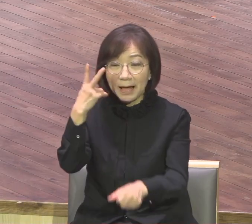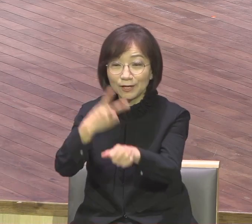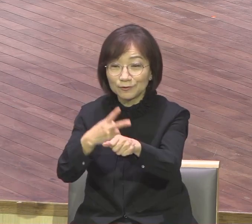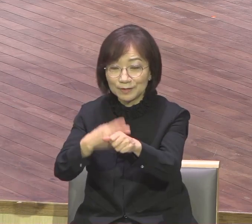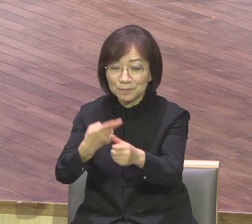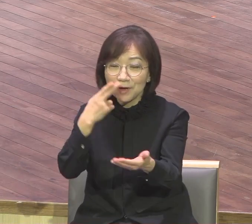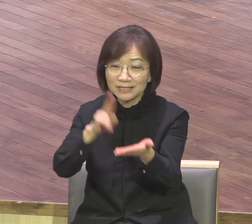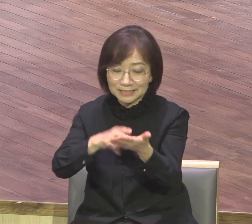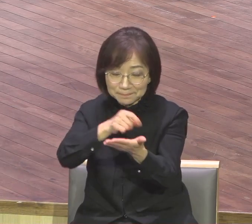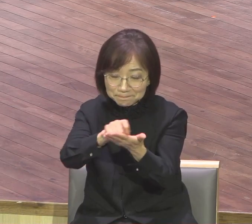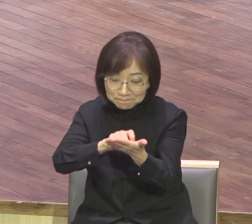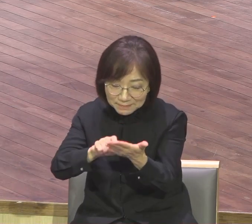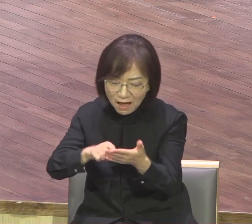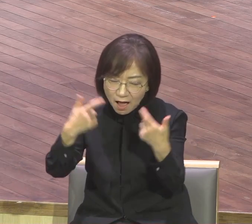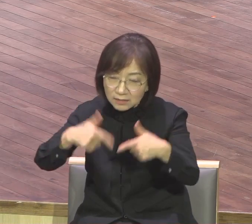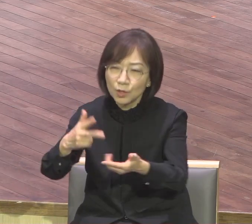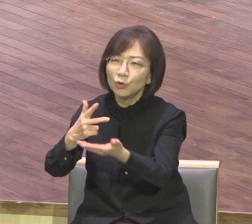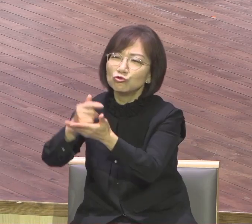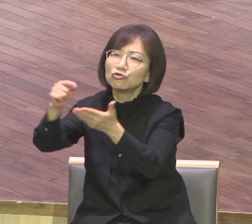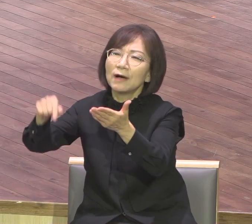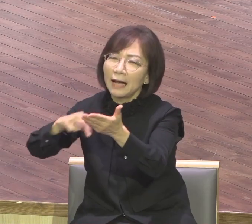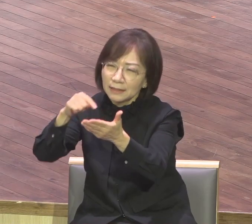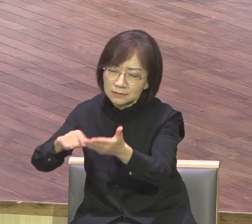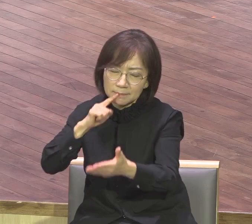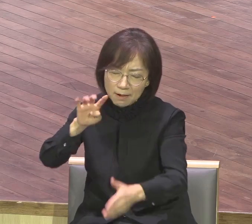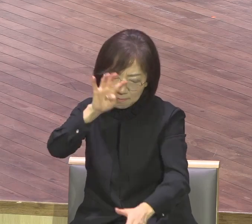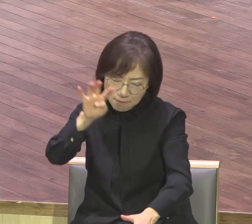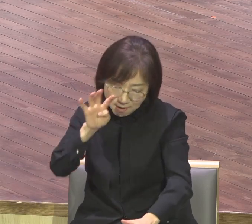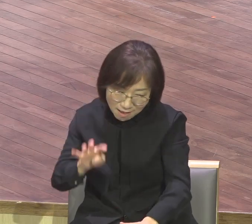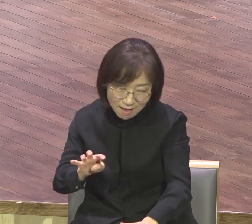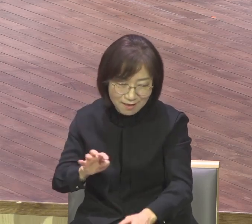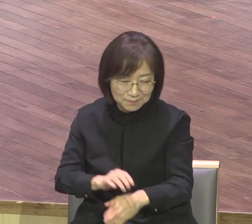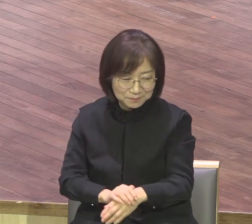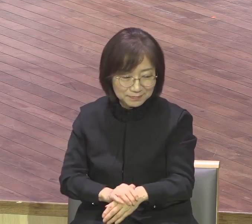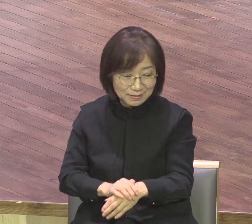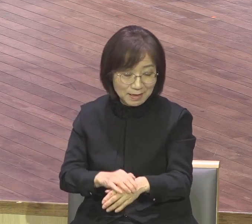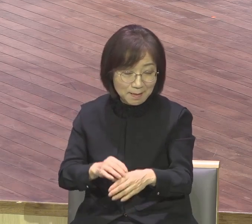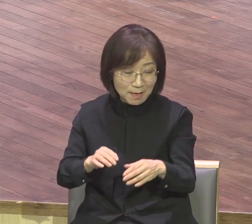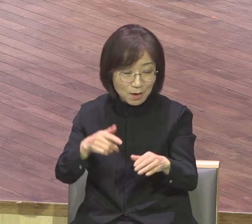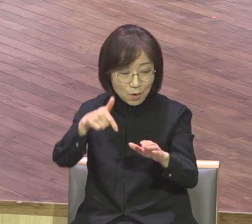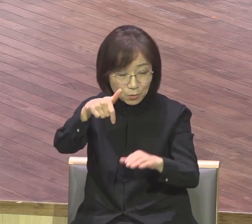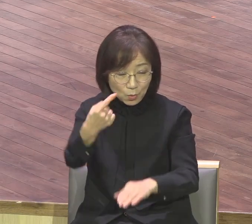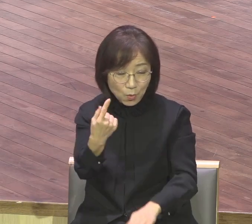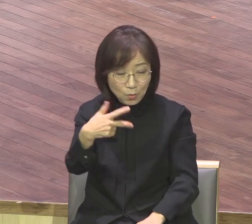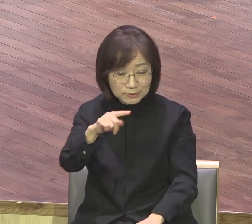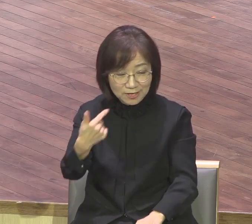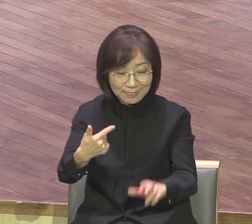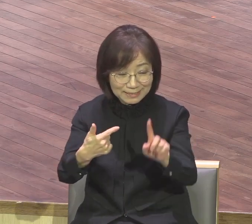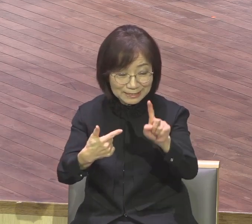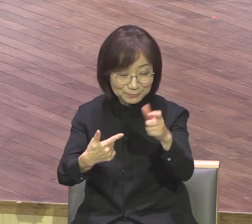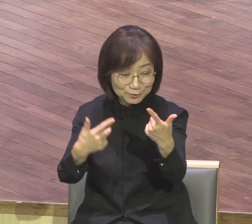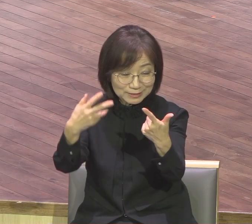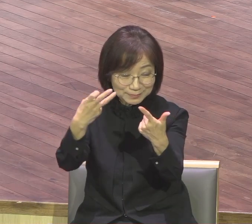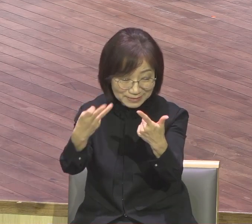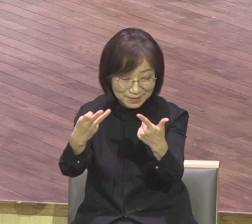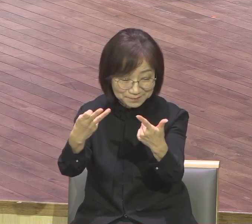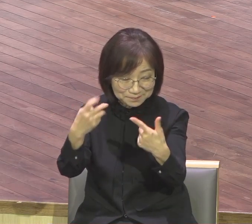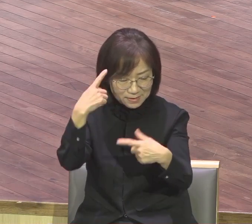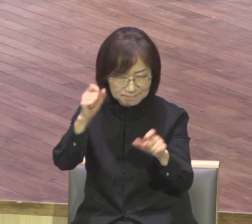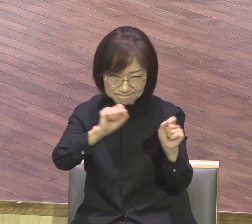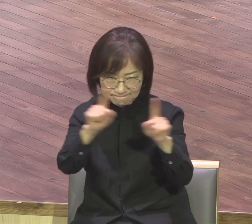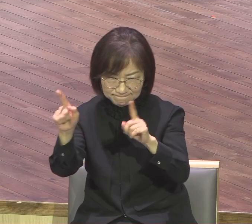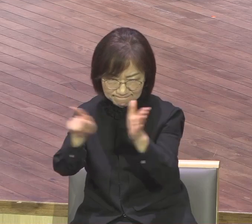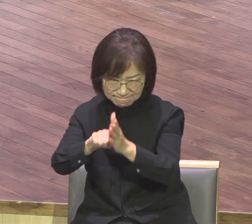esté parado en el Señor. Muchas veces. 로마서 6장 13절을 보면 깨어 믿음에 굳게 서서 남자답게